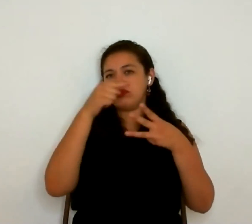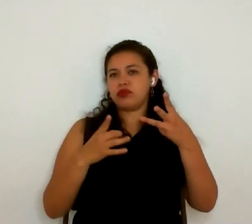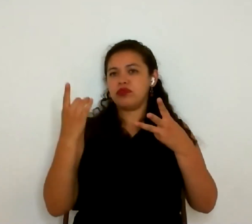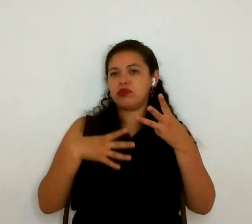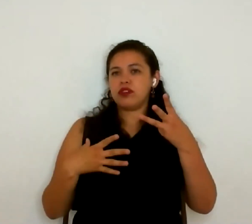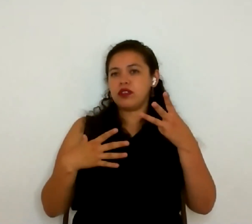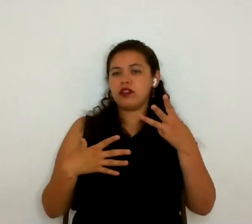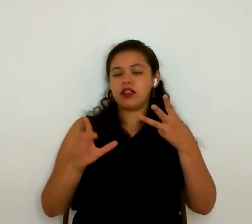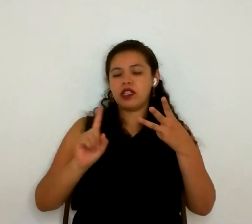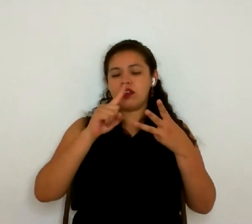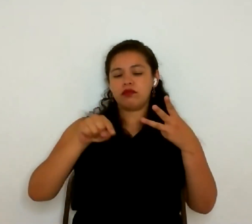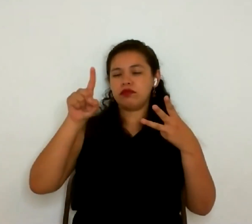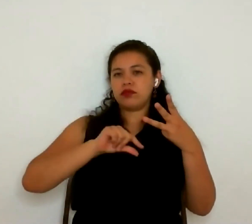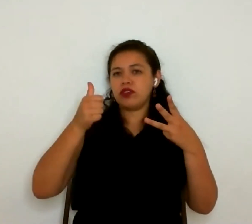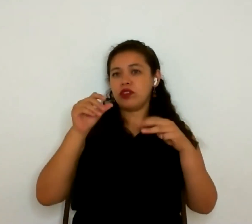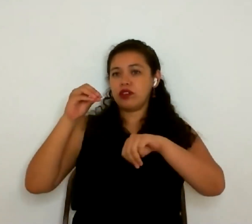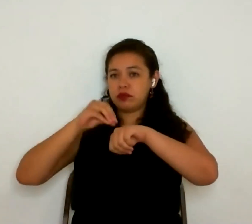otros sin poner cuánto